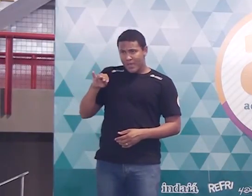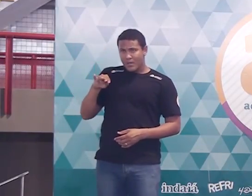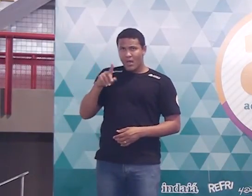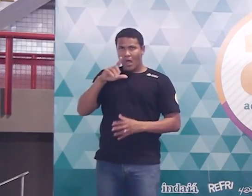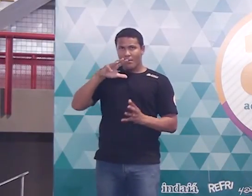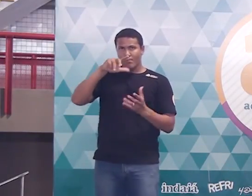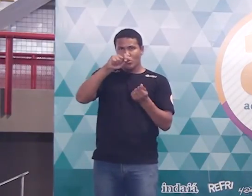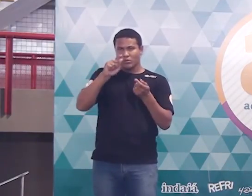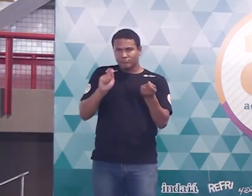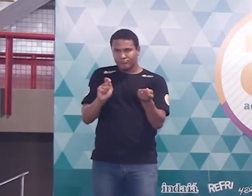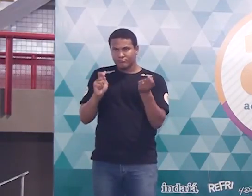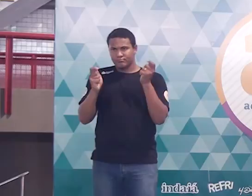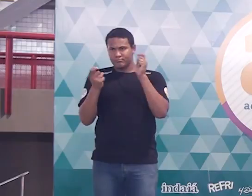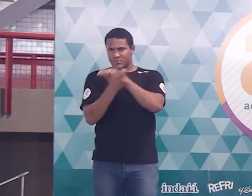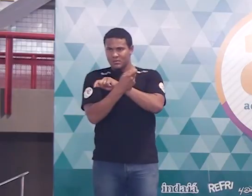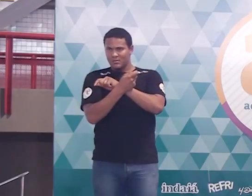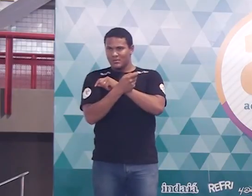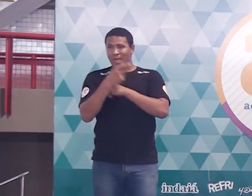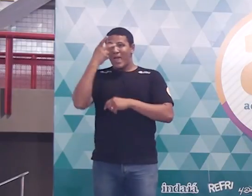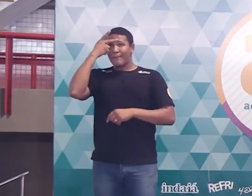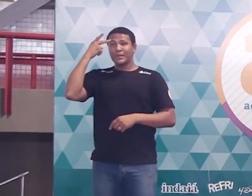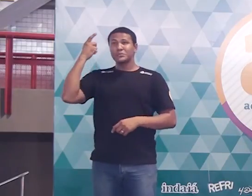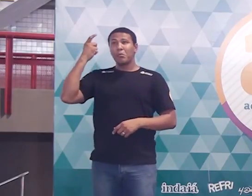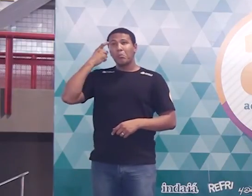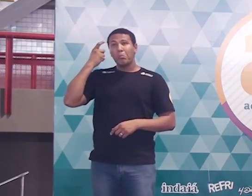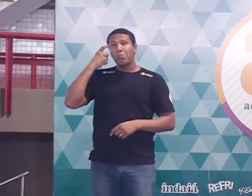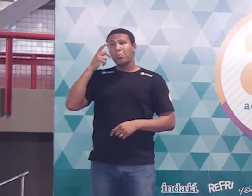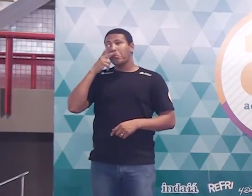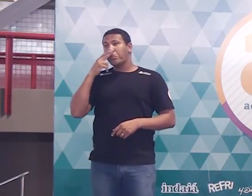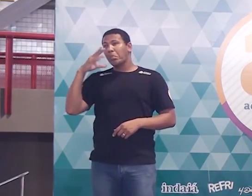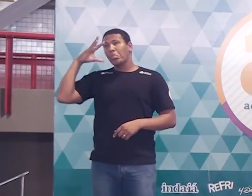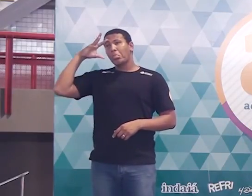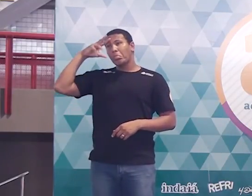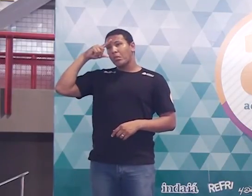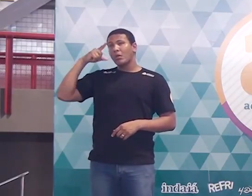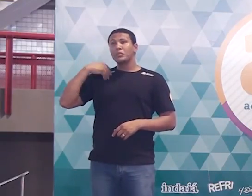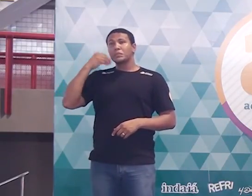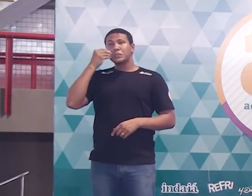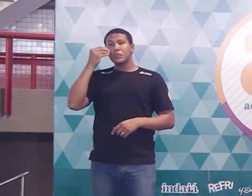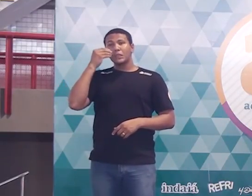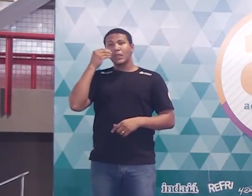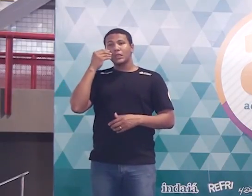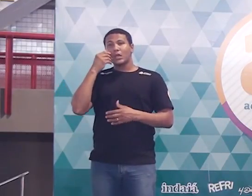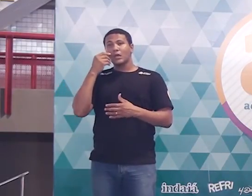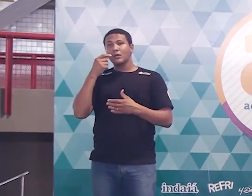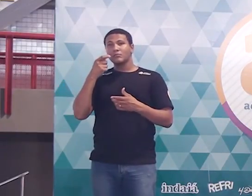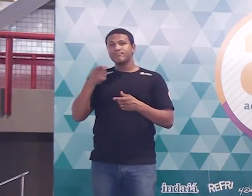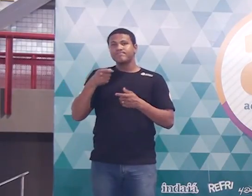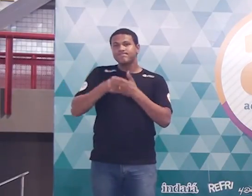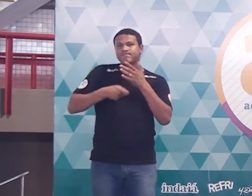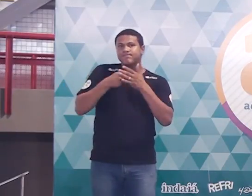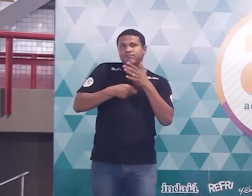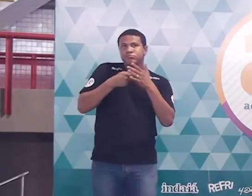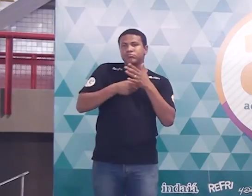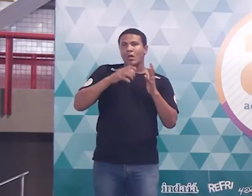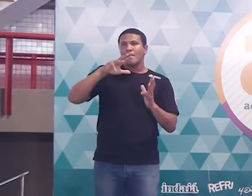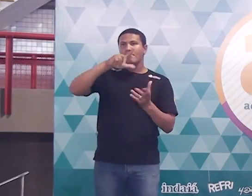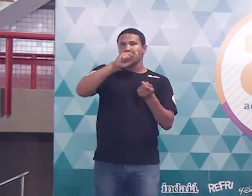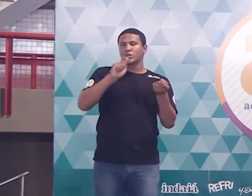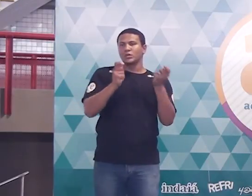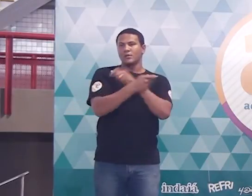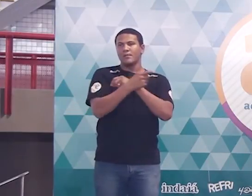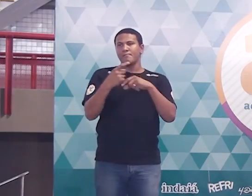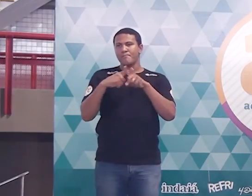mundo, e os insensatos tentam mudar o mundo para se adequar a você. Mas todo